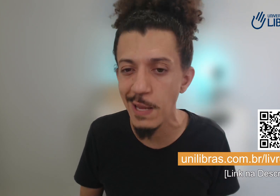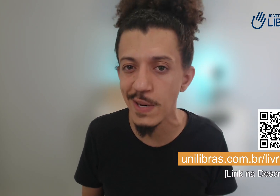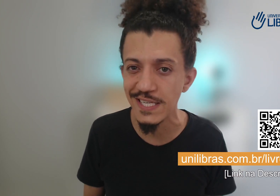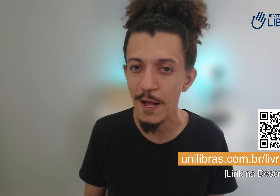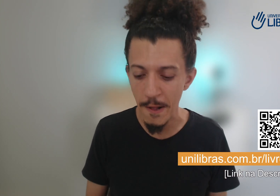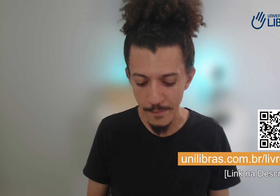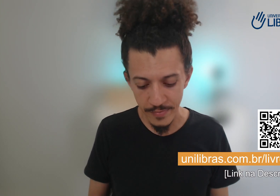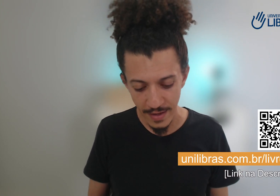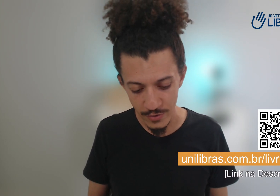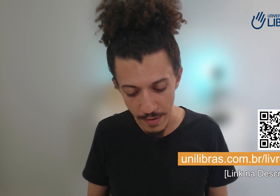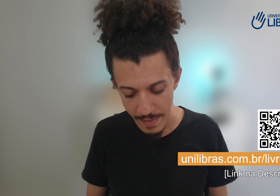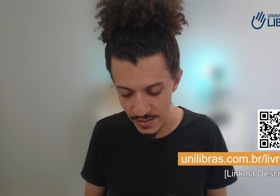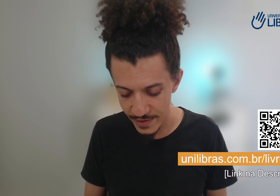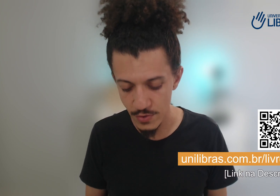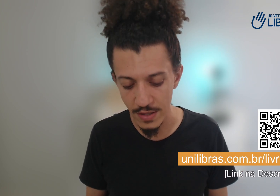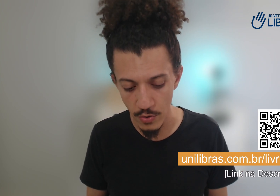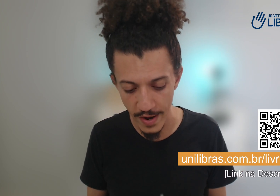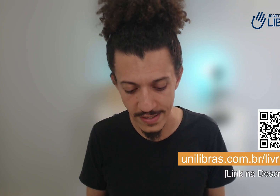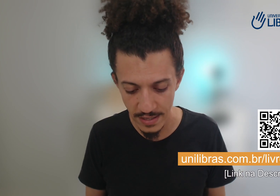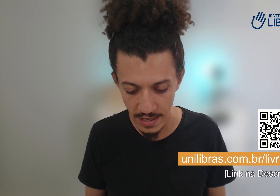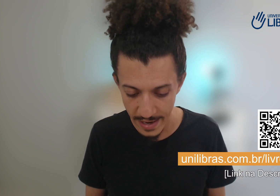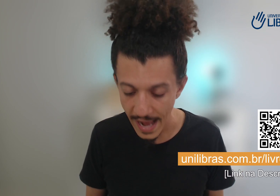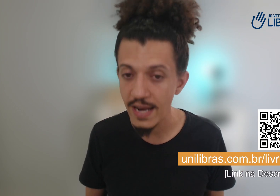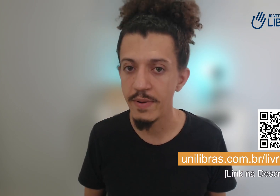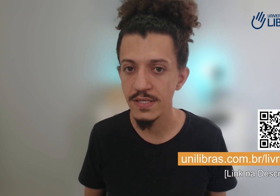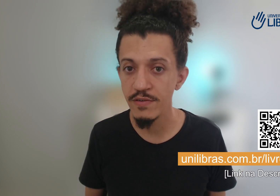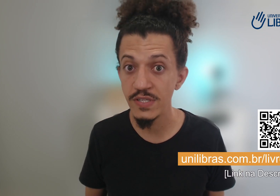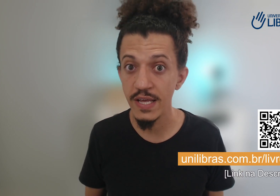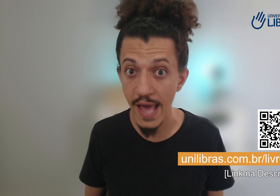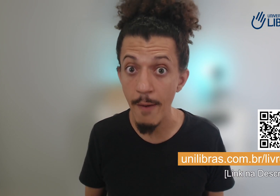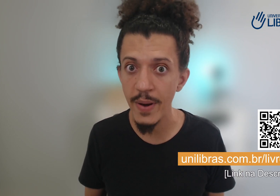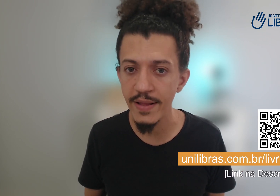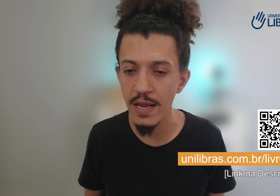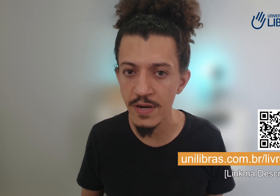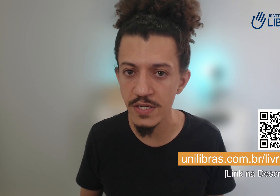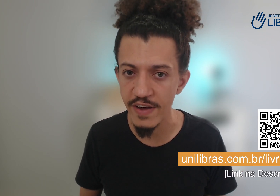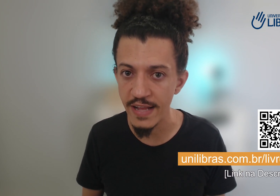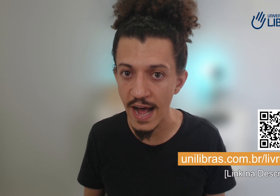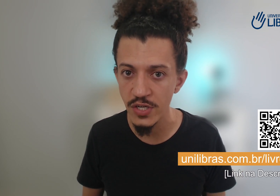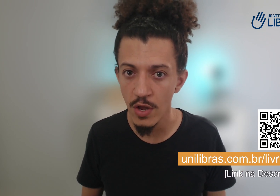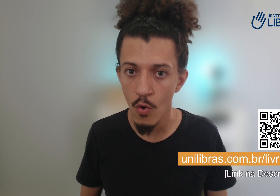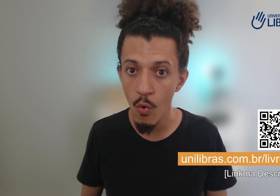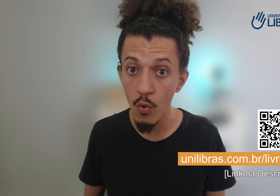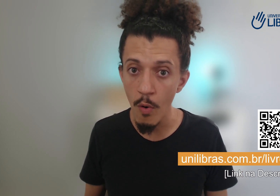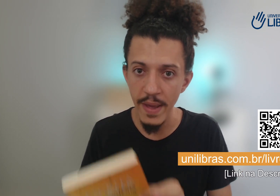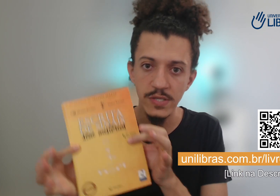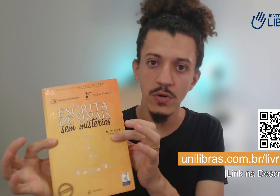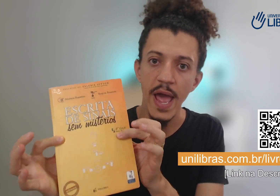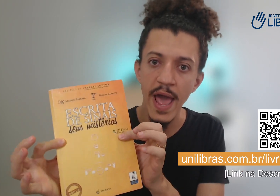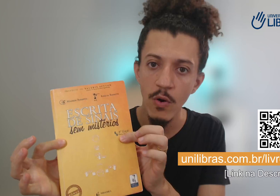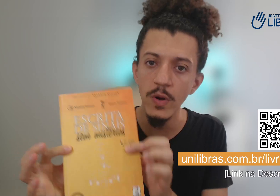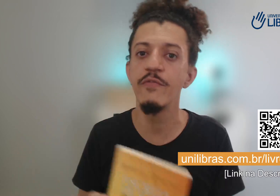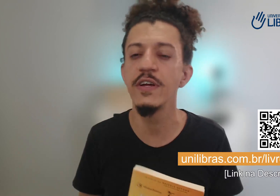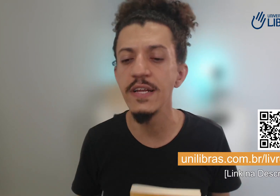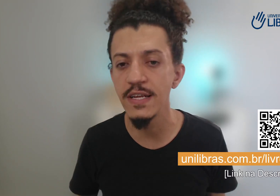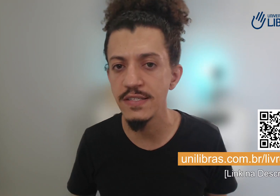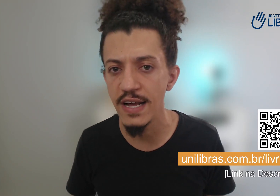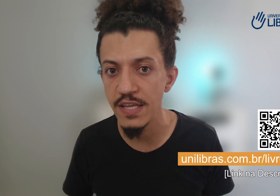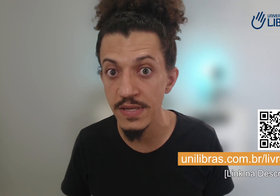Libras. Estou imerso 24 horas na Libras. Se você quer aprender Libras de verdade, um começo é o livro Escrita de Sinais Sem